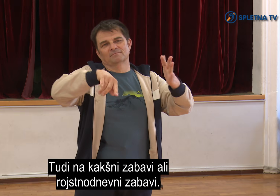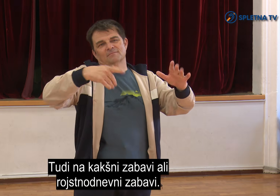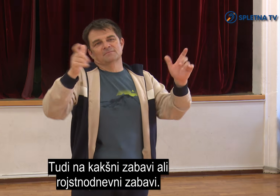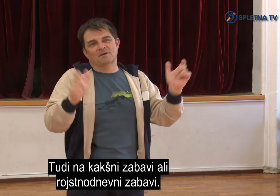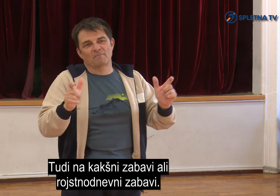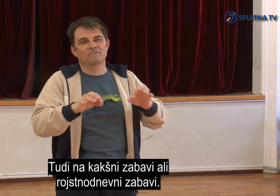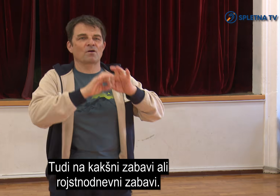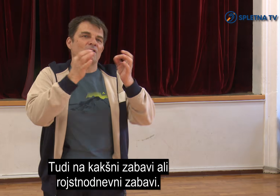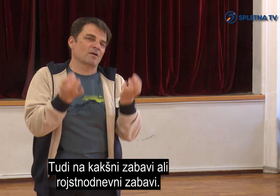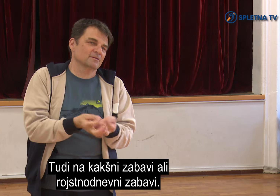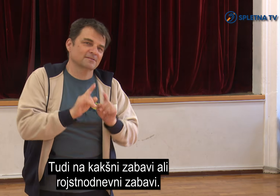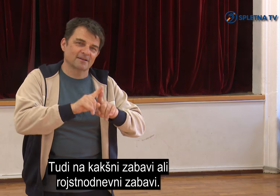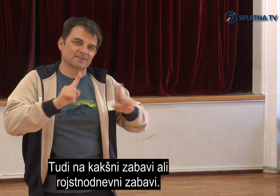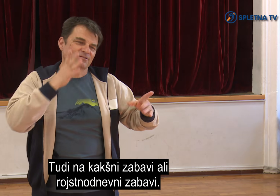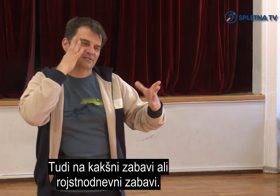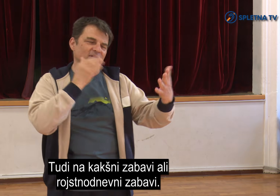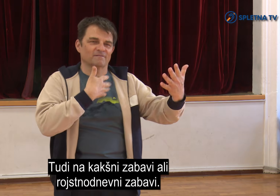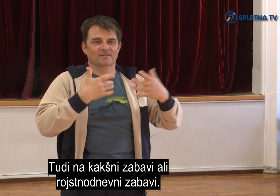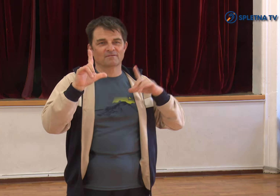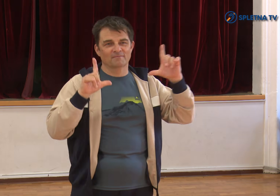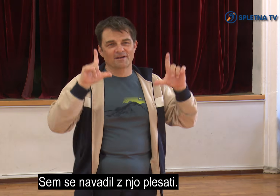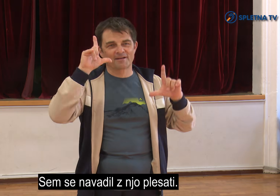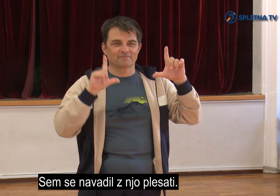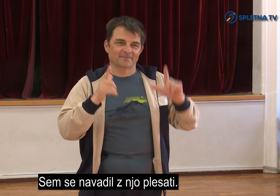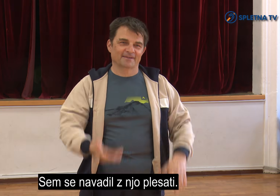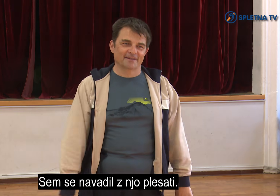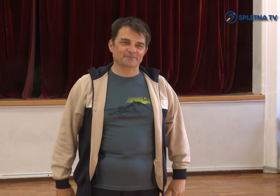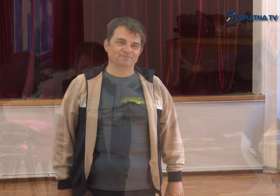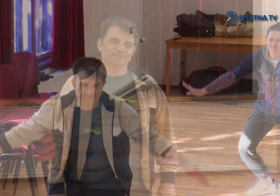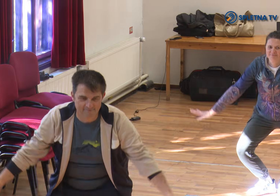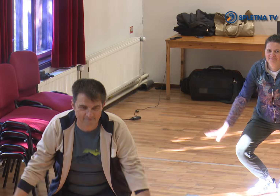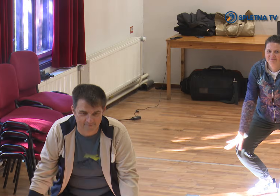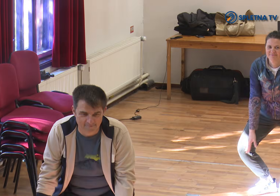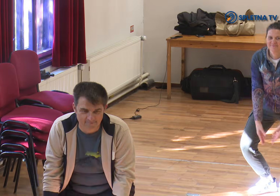kakšni zabavi ali rojstnodnevni zabavi. Sem se navadil z njo plesati.